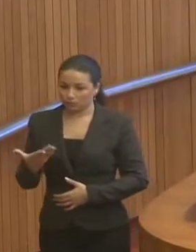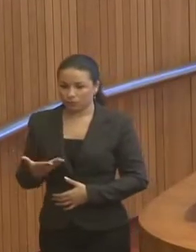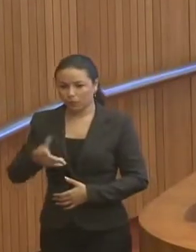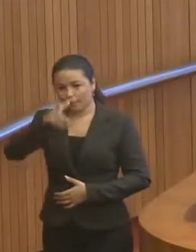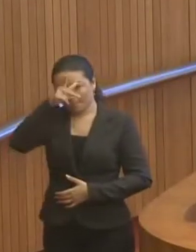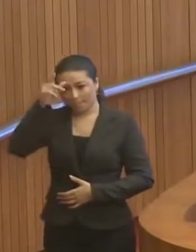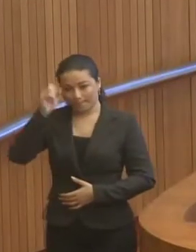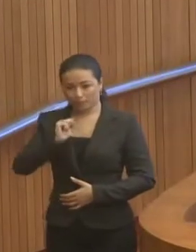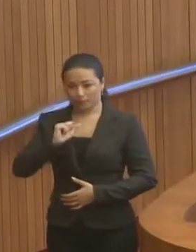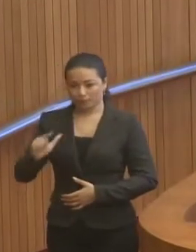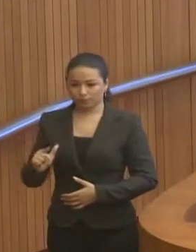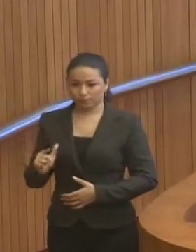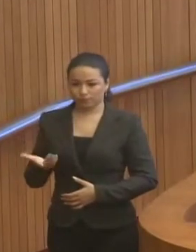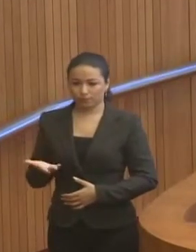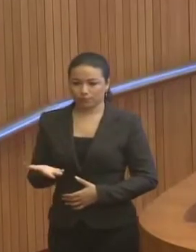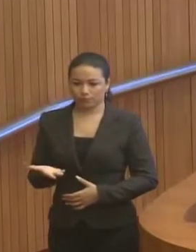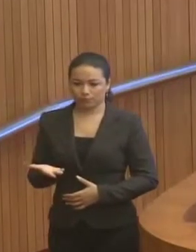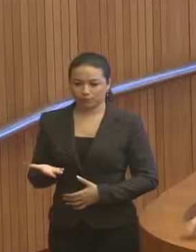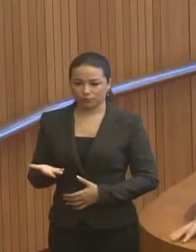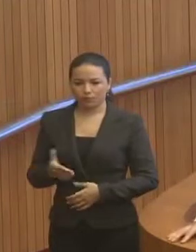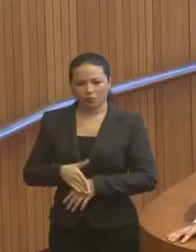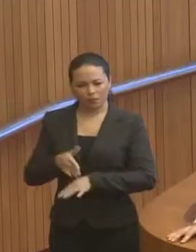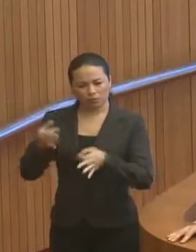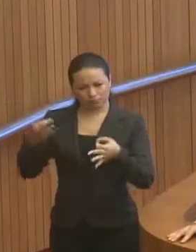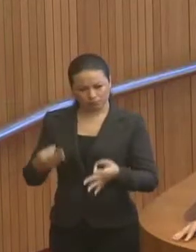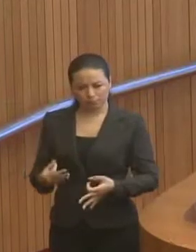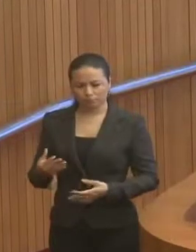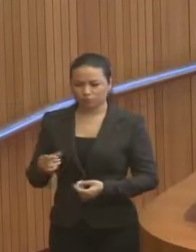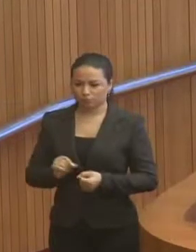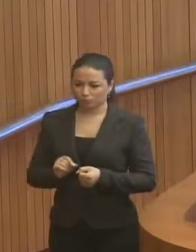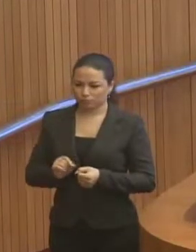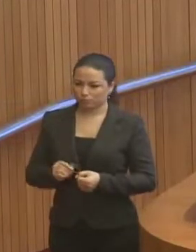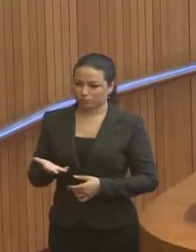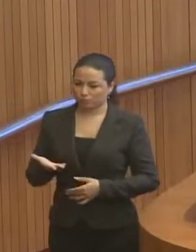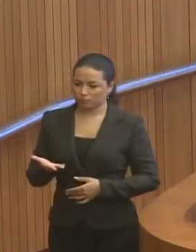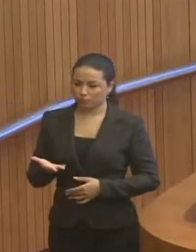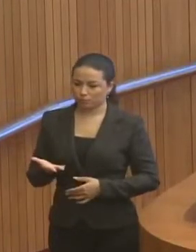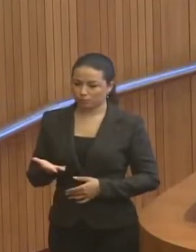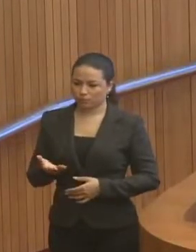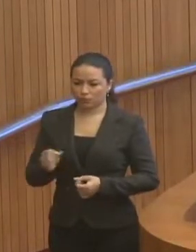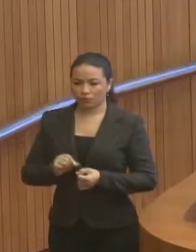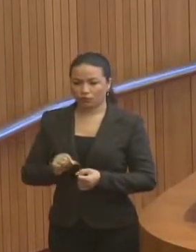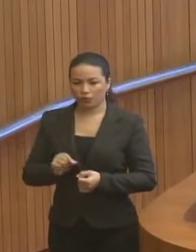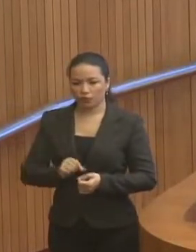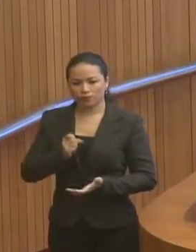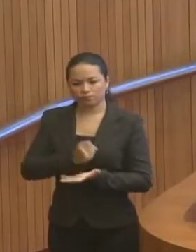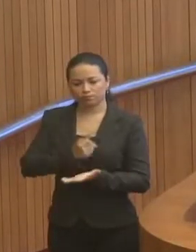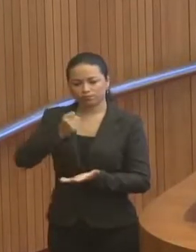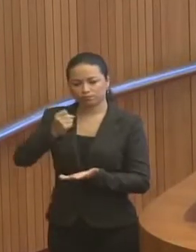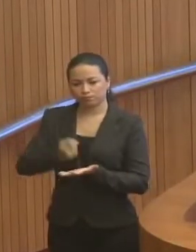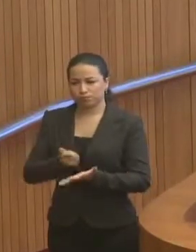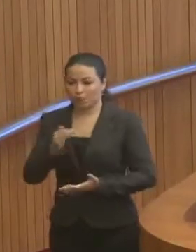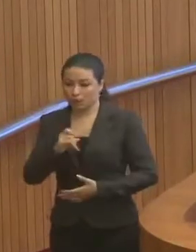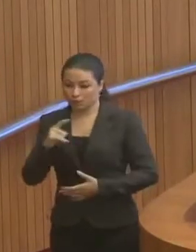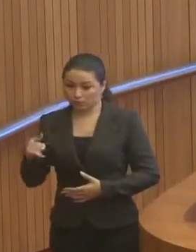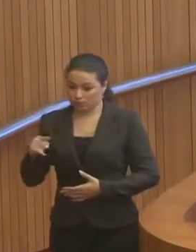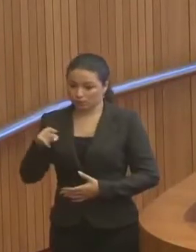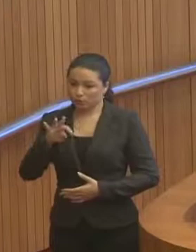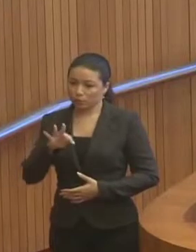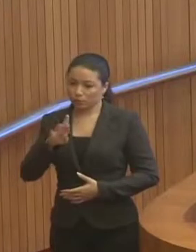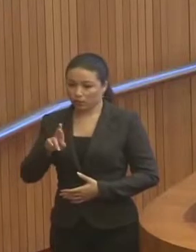de São Luís, muito corretamente, ajuizou uma ação no